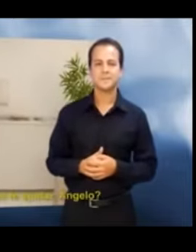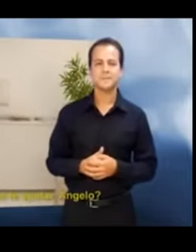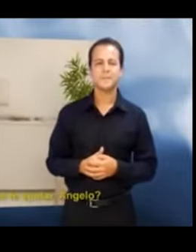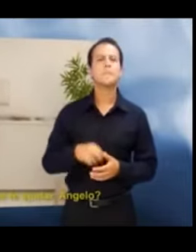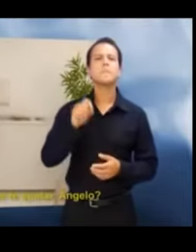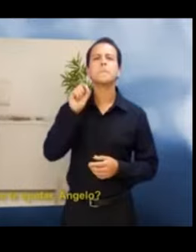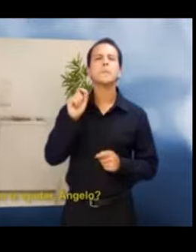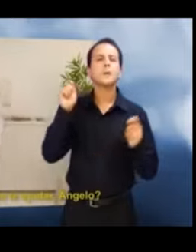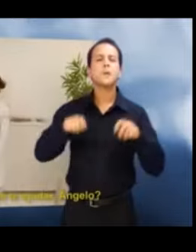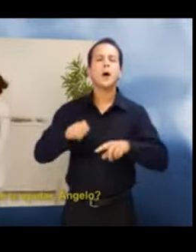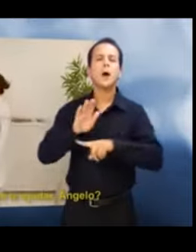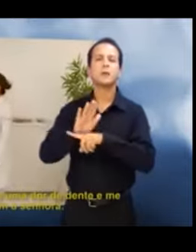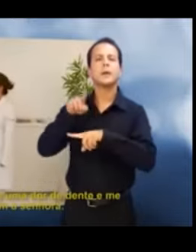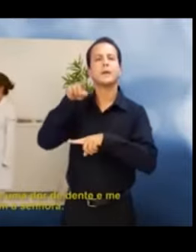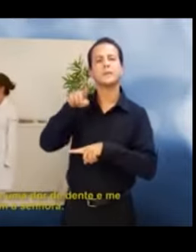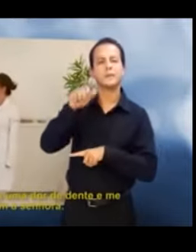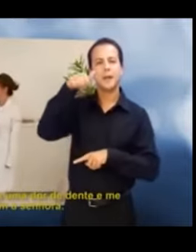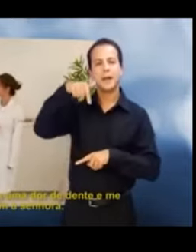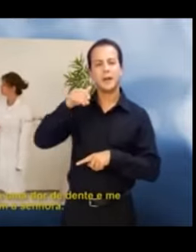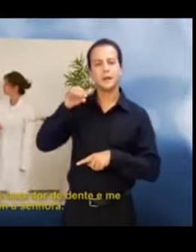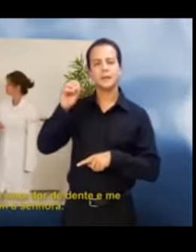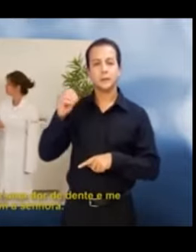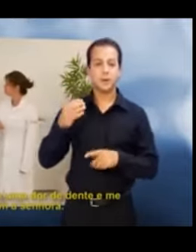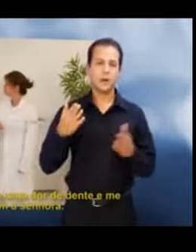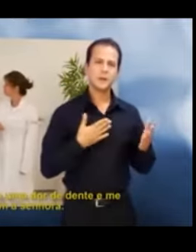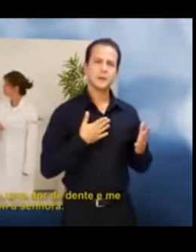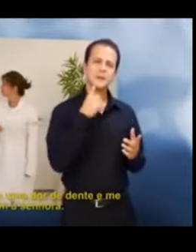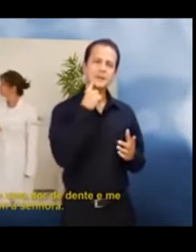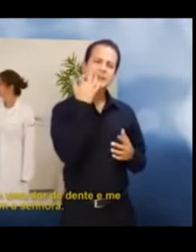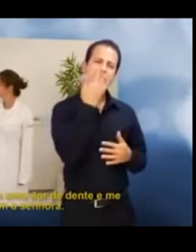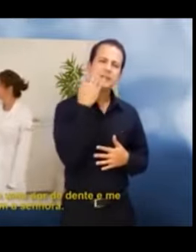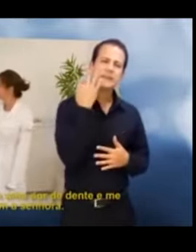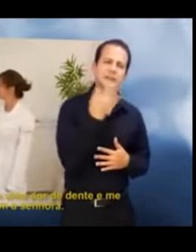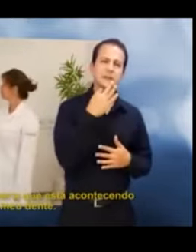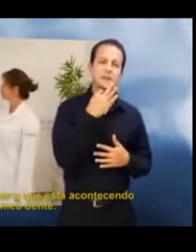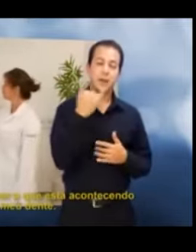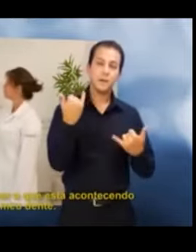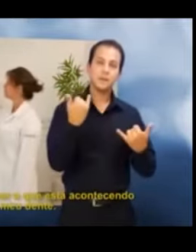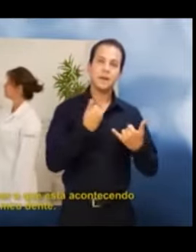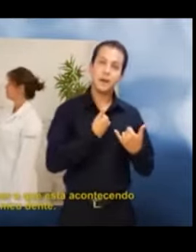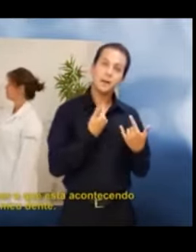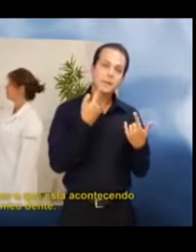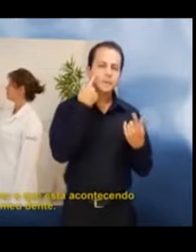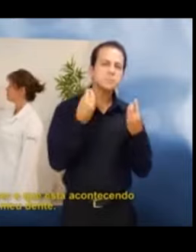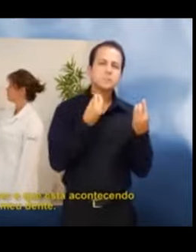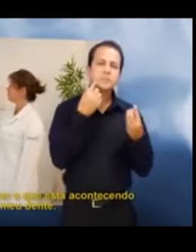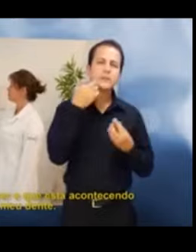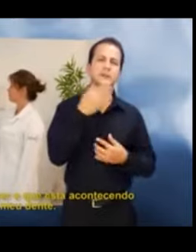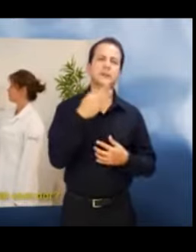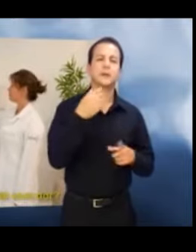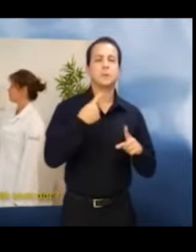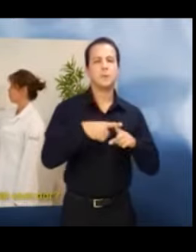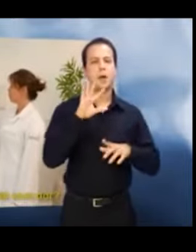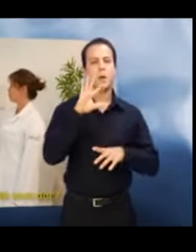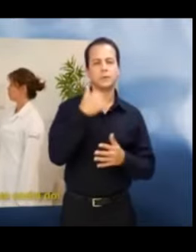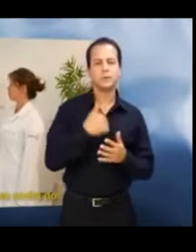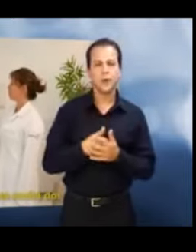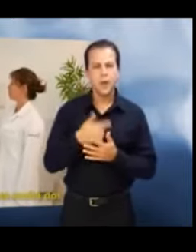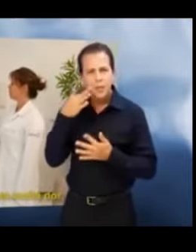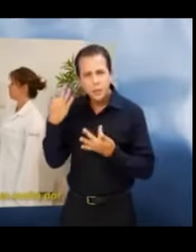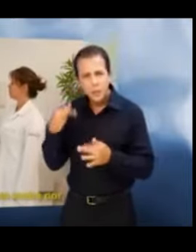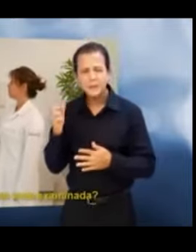O que eu posso te ajudar, Ângelo? Então, eu tô com uma dor de dente e me indicaram a senhora, eu tô aqui para ver o que tá acontecendo com o meu dente. Tá com